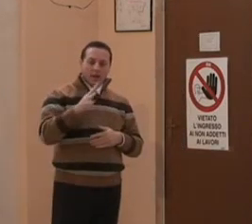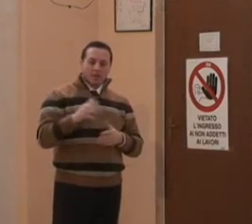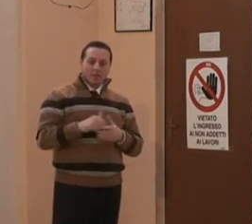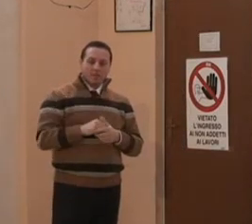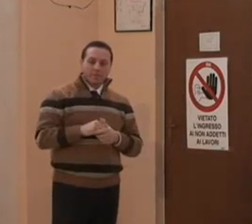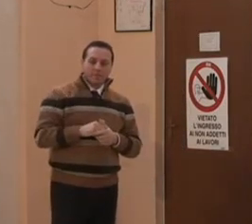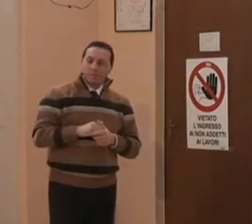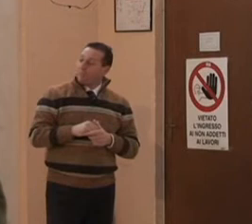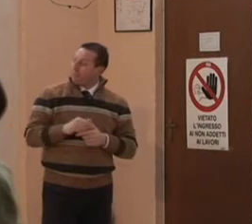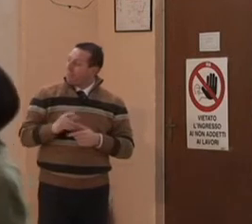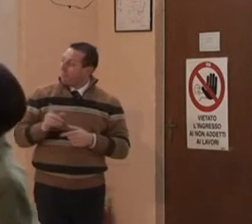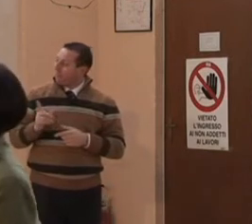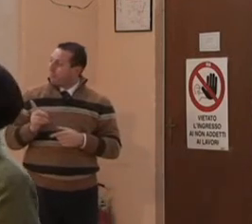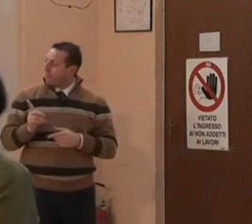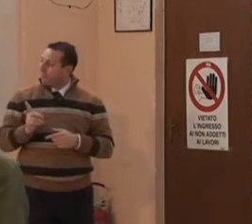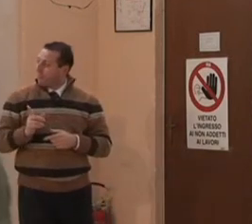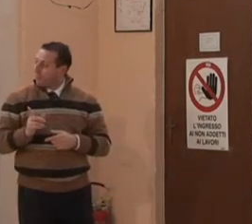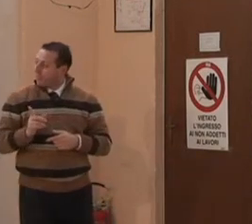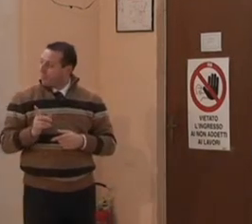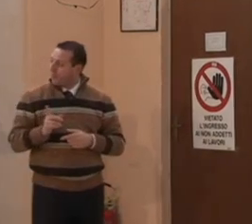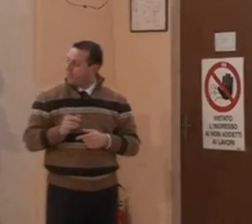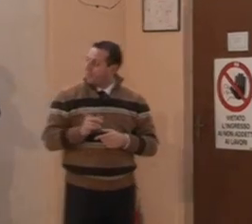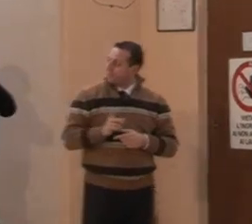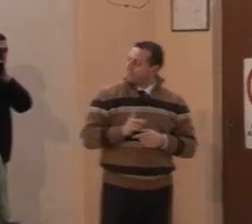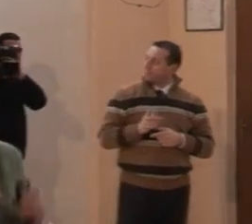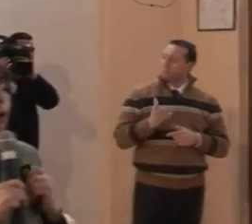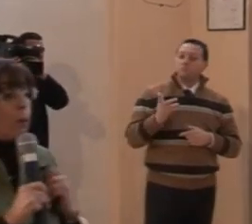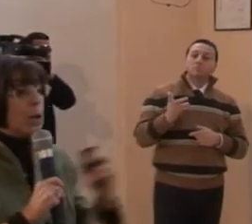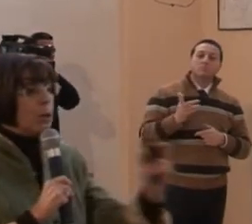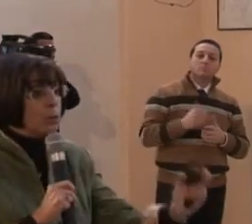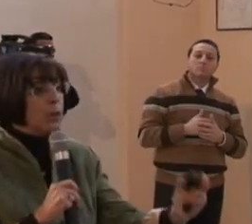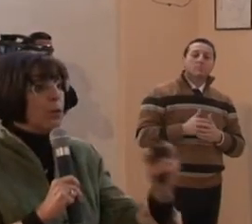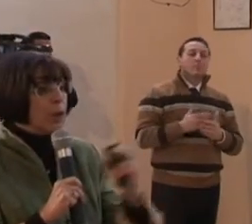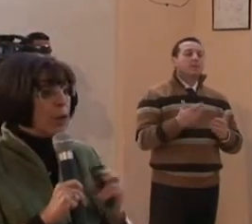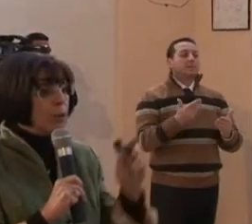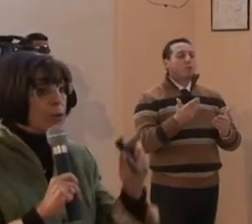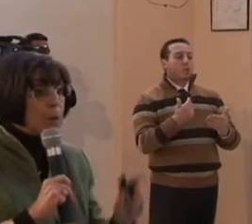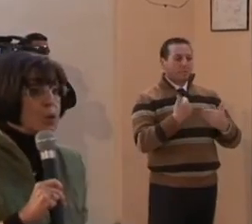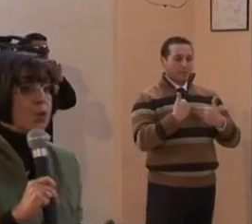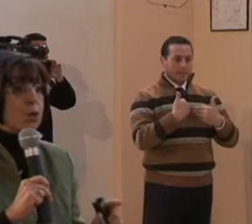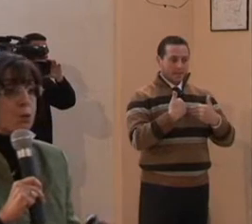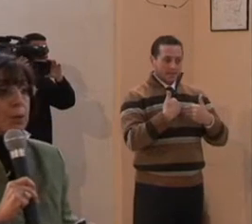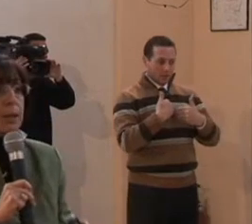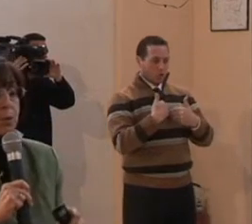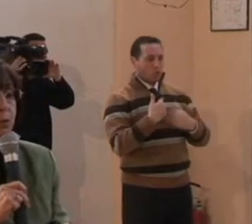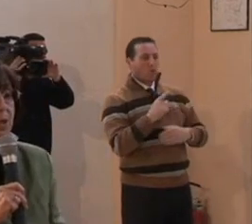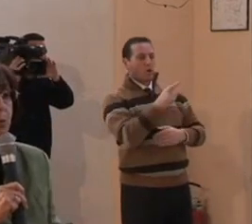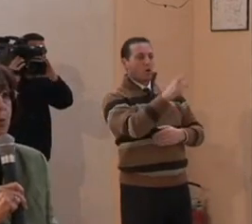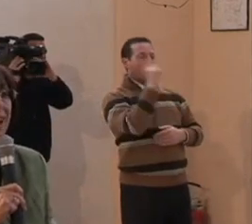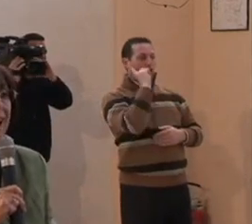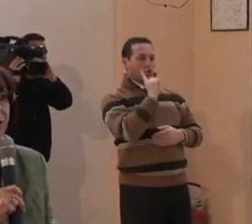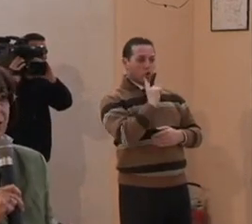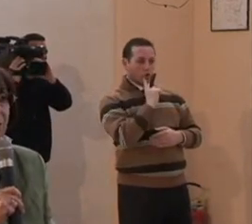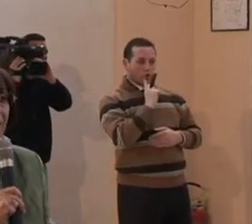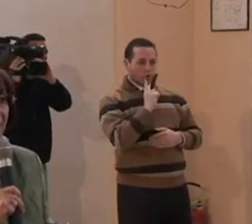dipendono anche dalla qualità dello scambio comunicativo, cioè come comunico io con una persona sorda, in questo caso